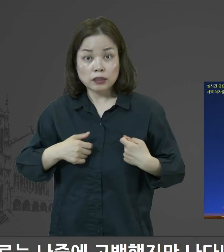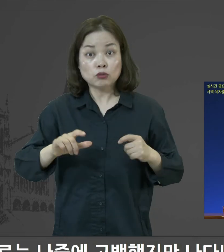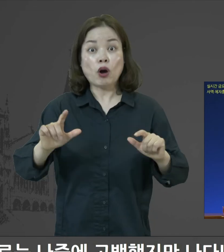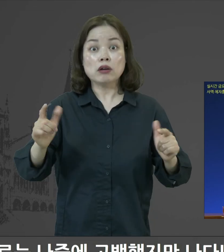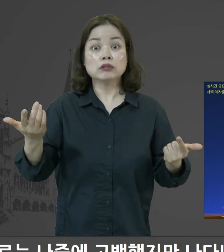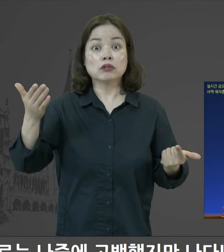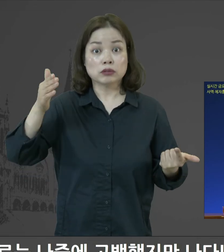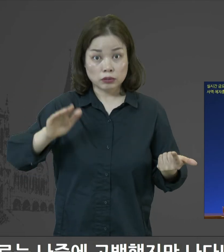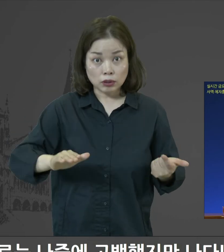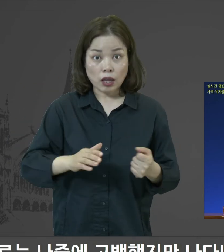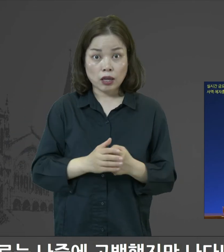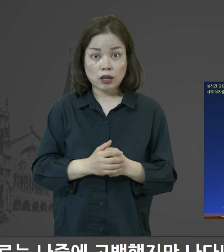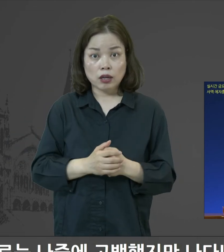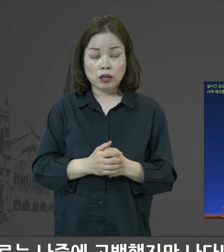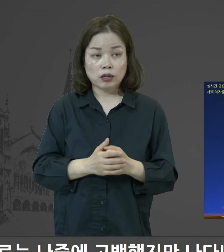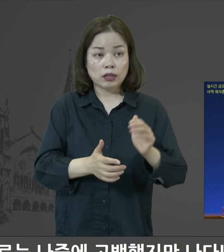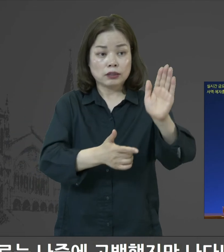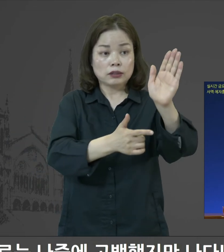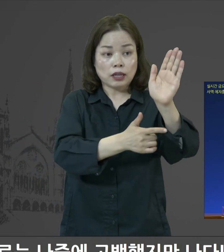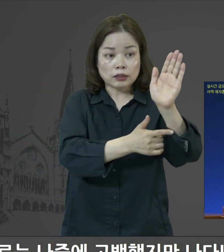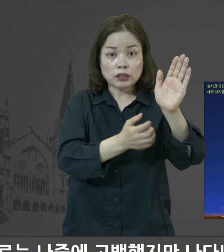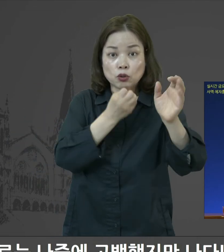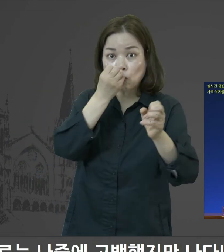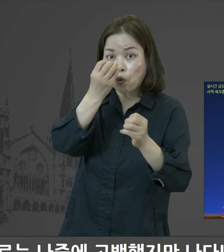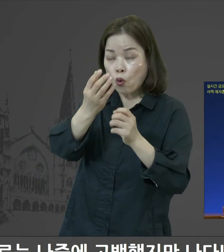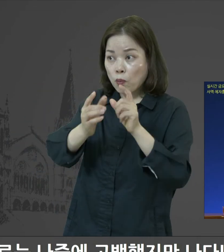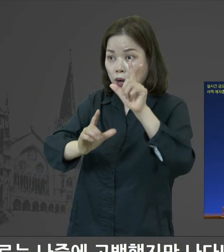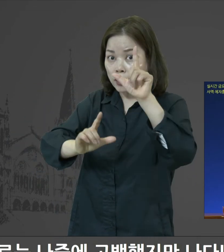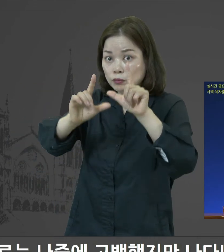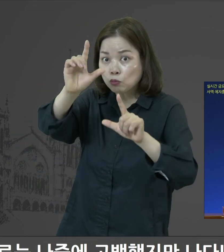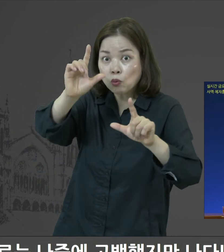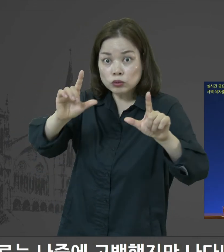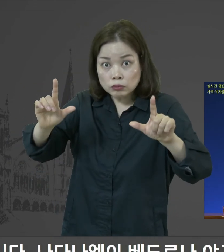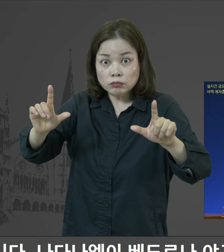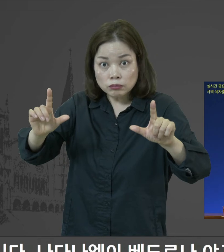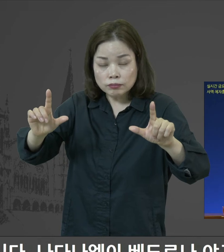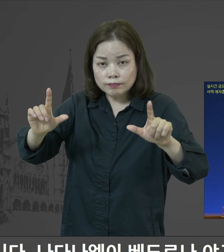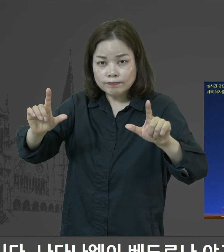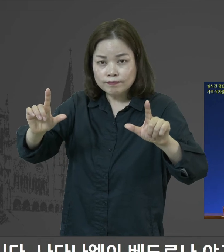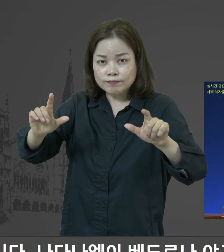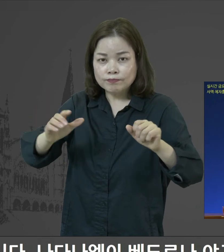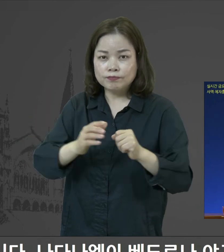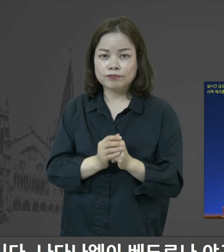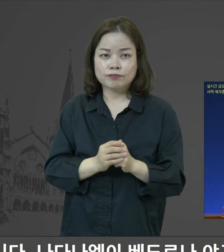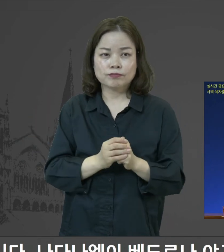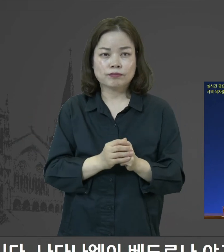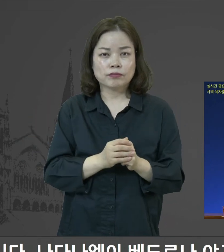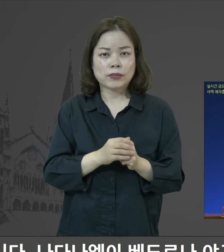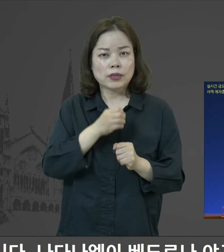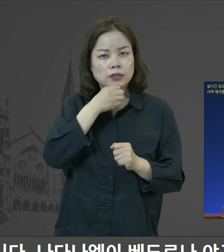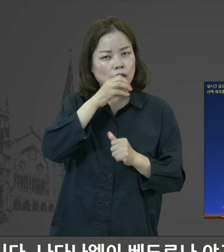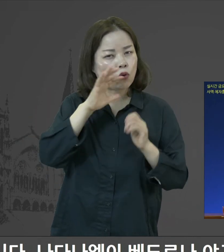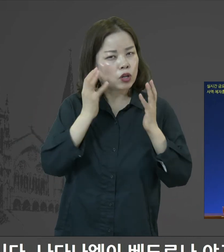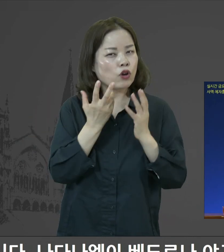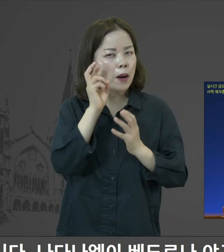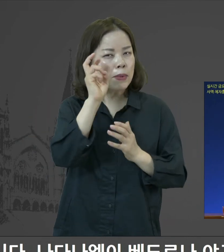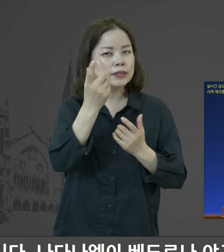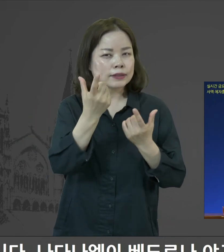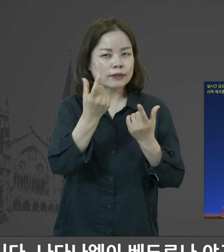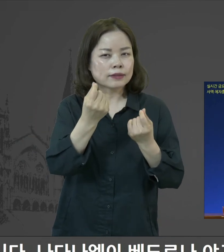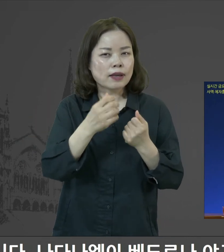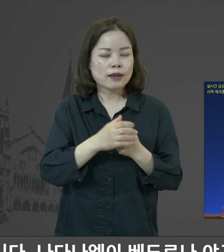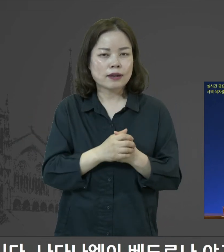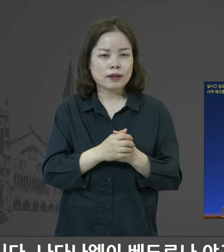아니었는데 나다나엘이 이런 고백을 하는 모습, 이런 것들을 요한이 아마 그 자리에 있었을 거예요. 요한이